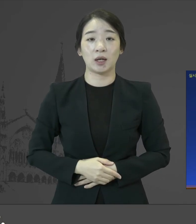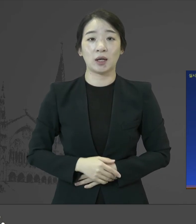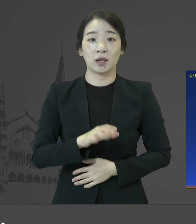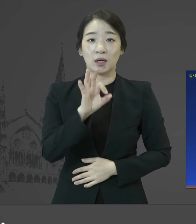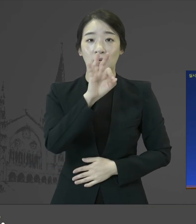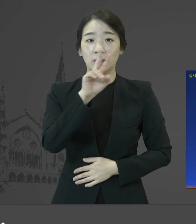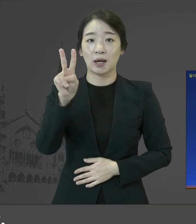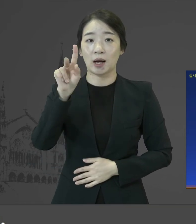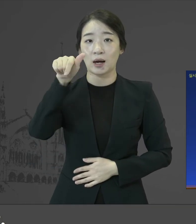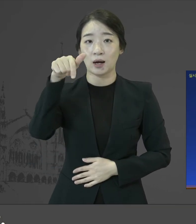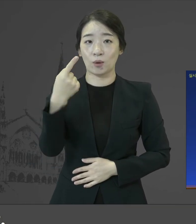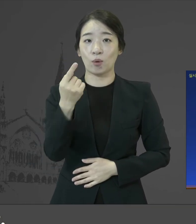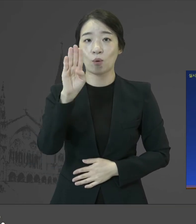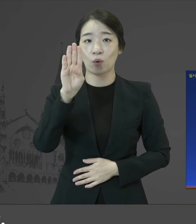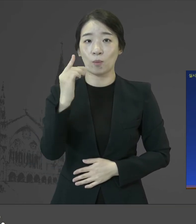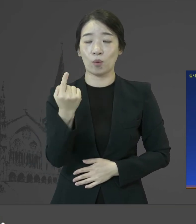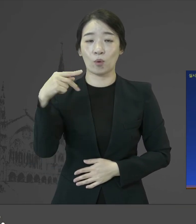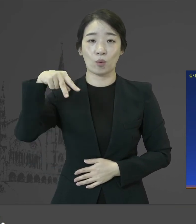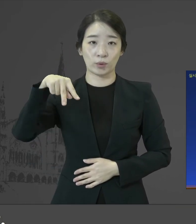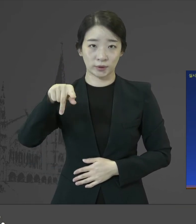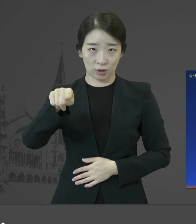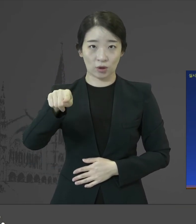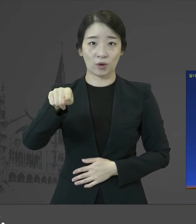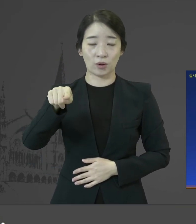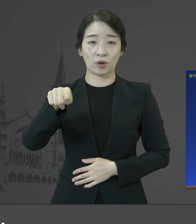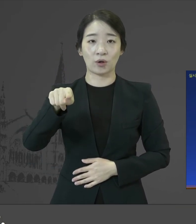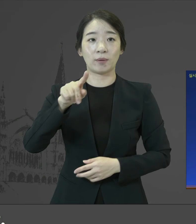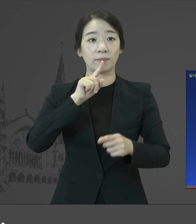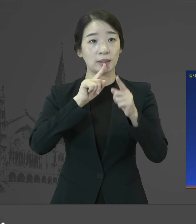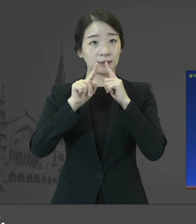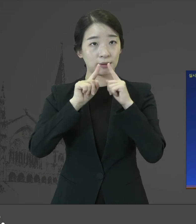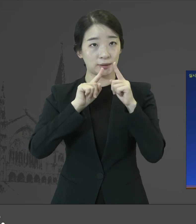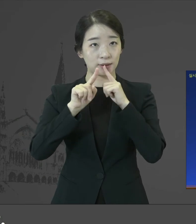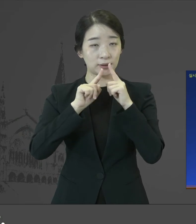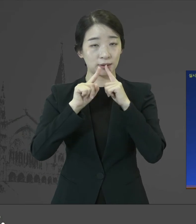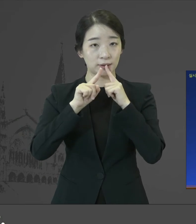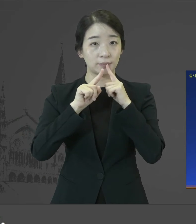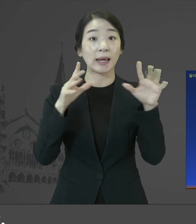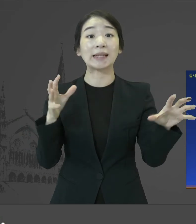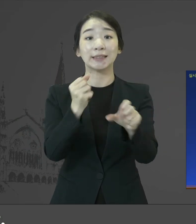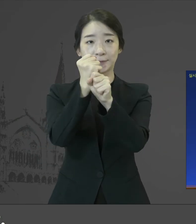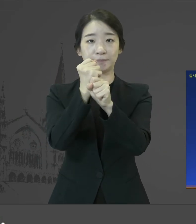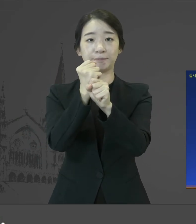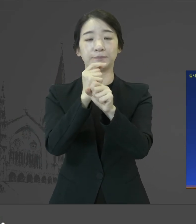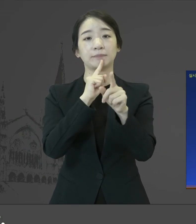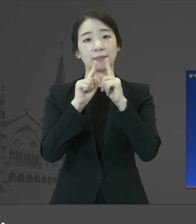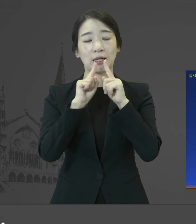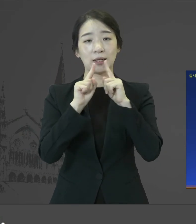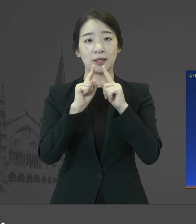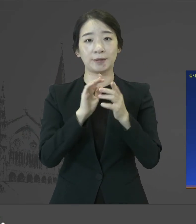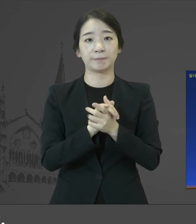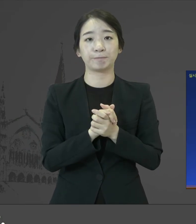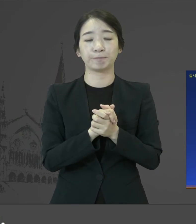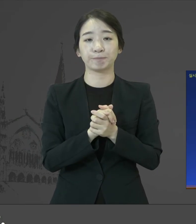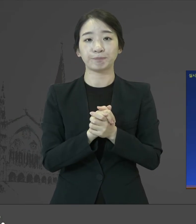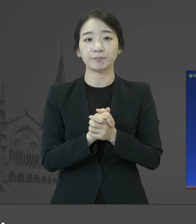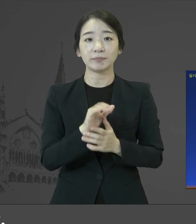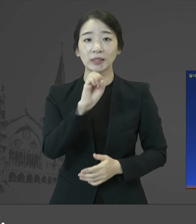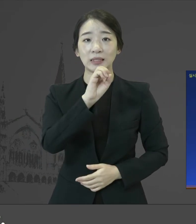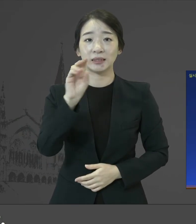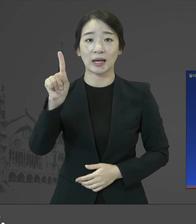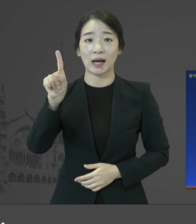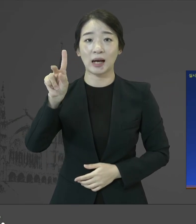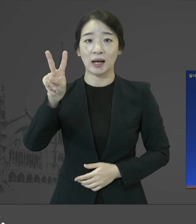1장 21절과 고린도전서 5장 8절인데 제가 그냥 읽지 않고 포인트만 말씀드리려고 그래요. 야고보서 1장